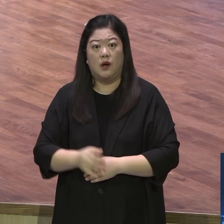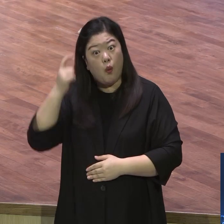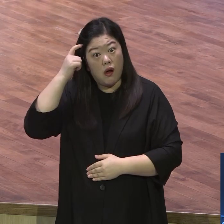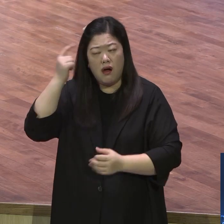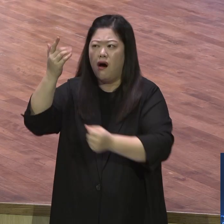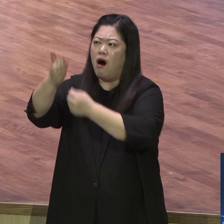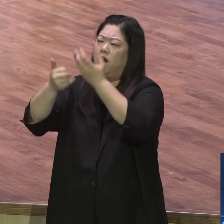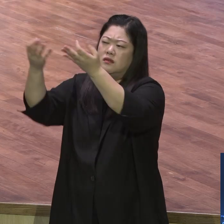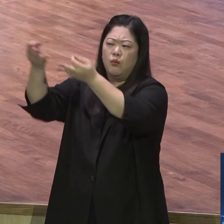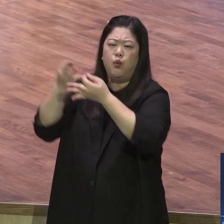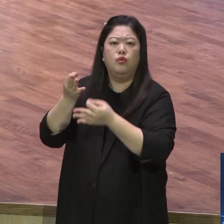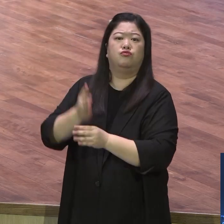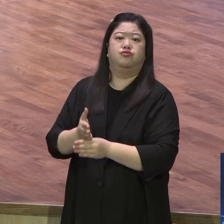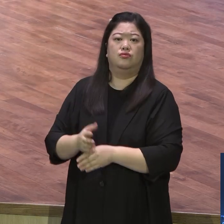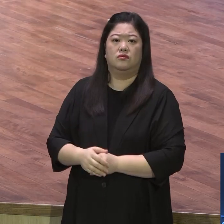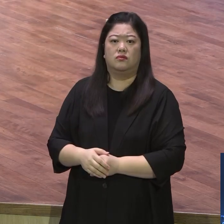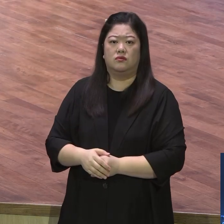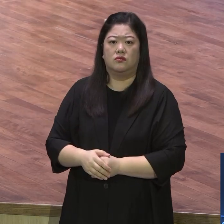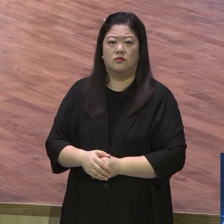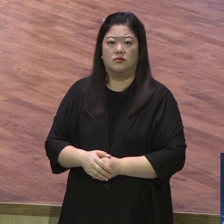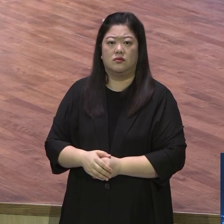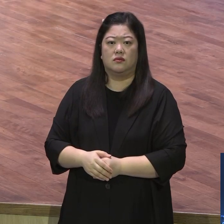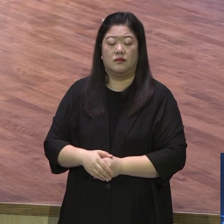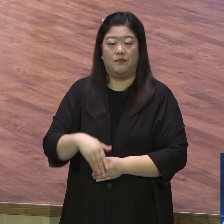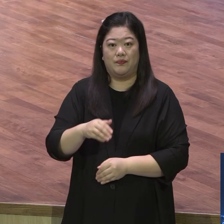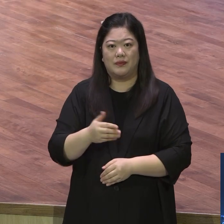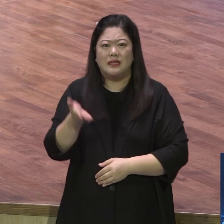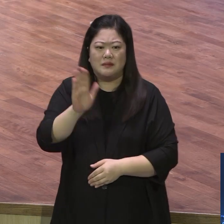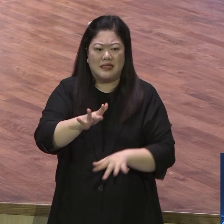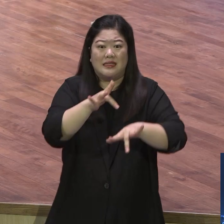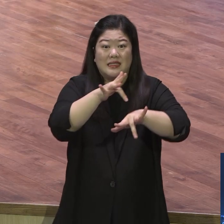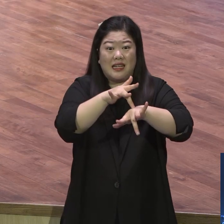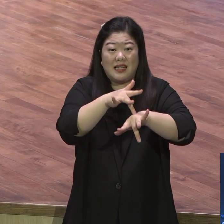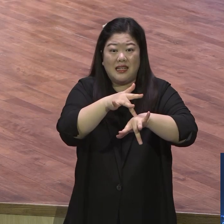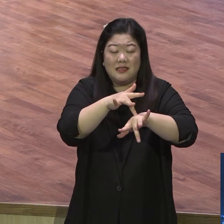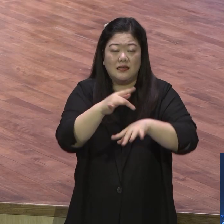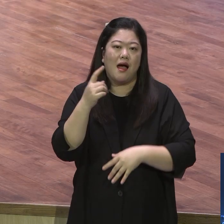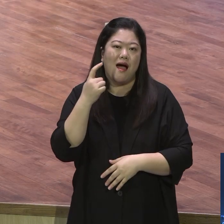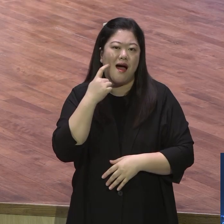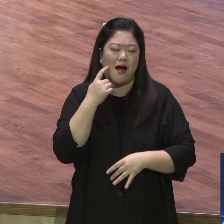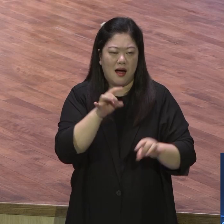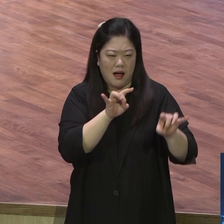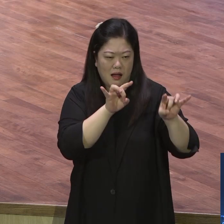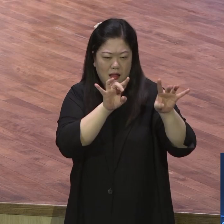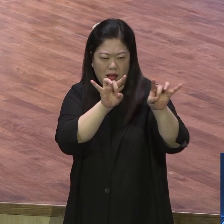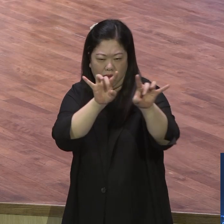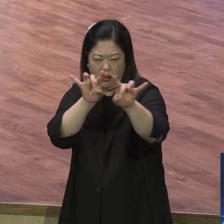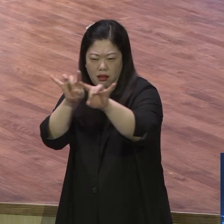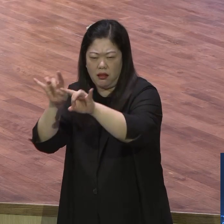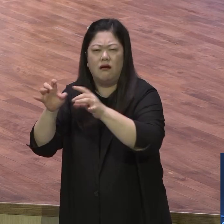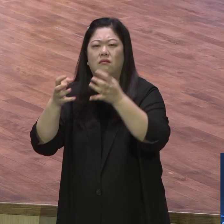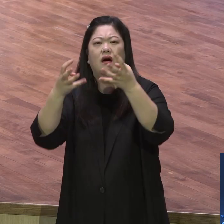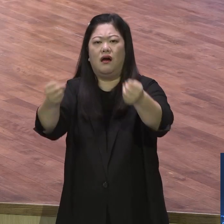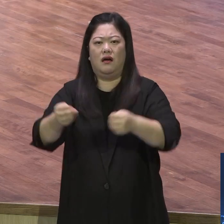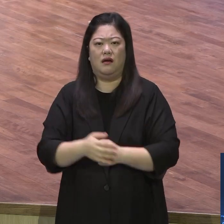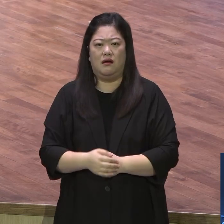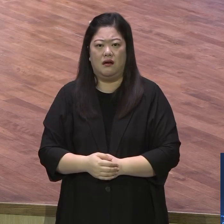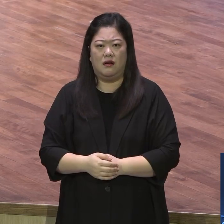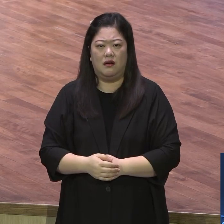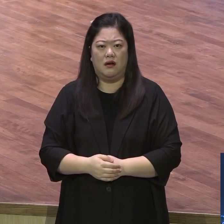사단이 뿌려놓은 가라지 얼마나 많은지 몰라요 알곡보다 가라지가 더 많아요 진짜보다 가짜가 더 많아요